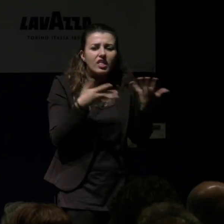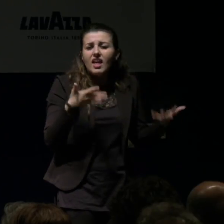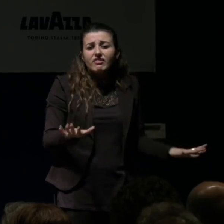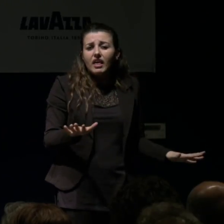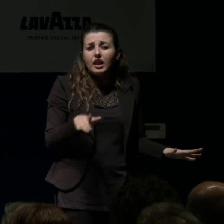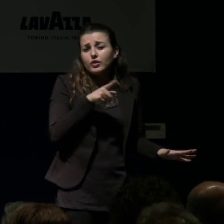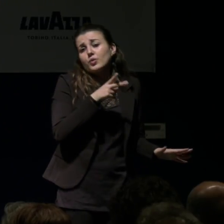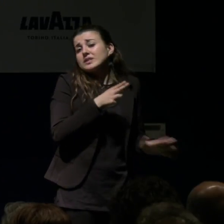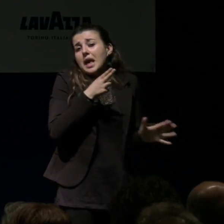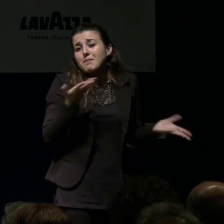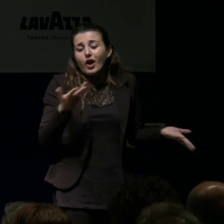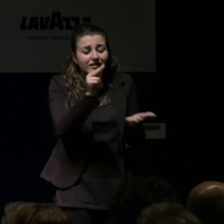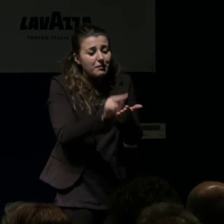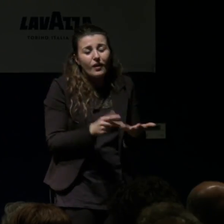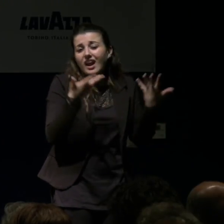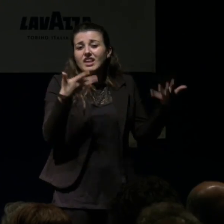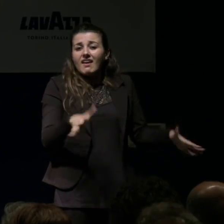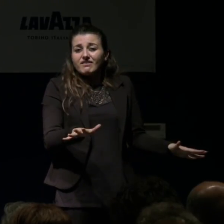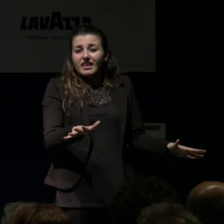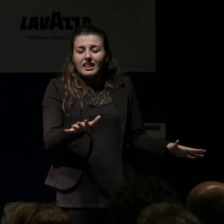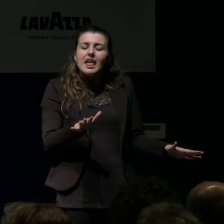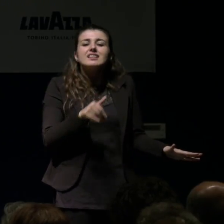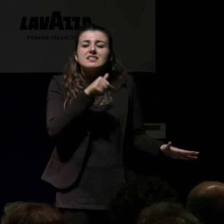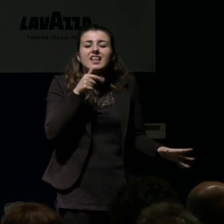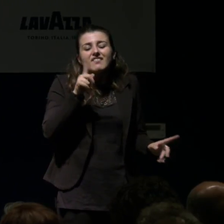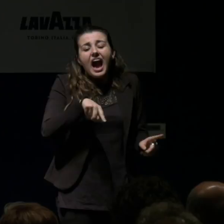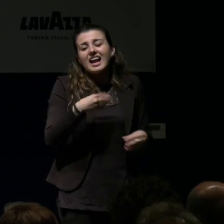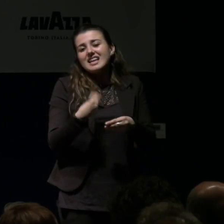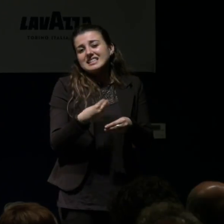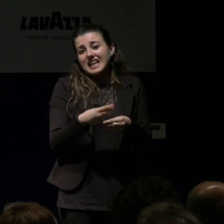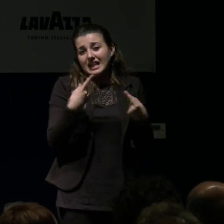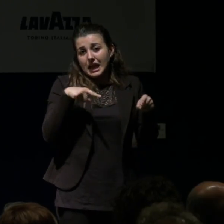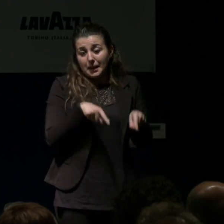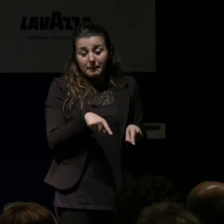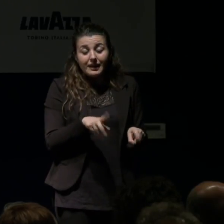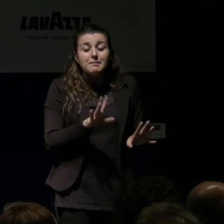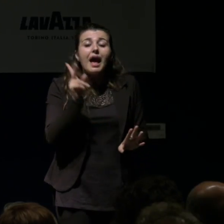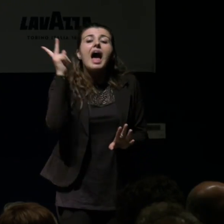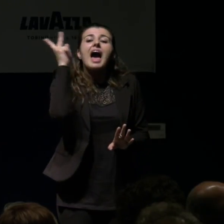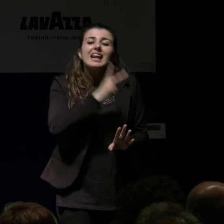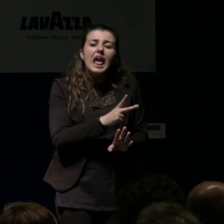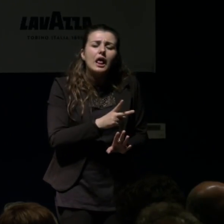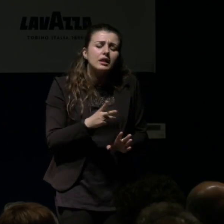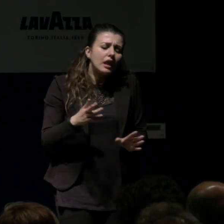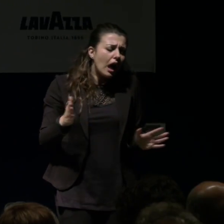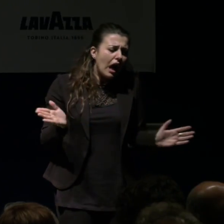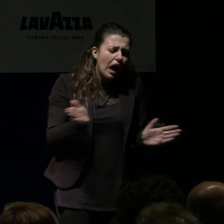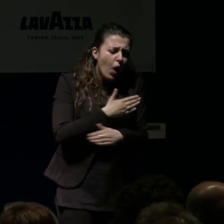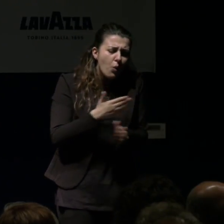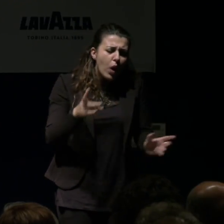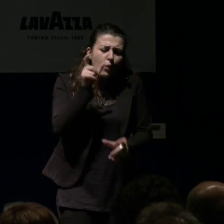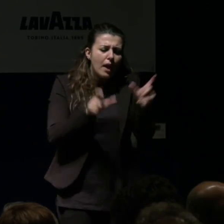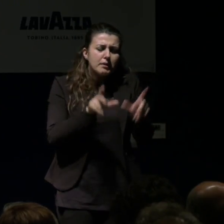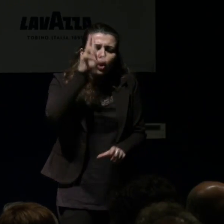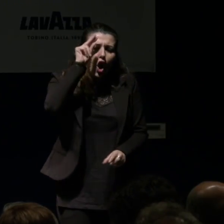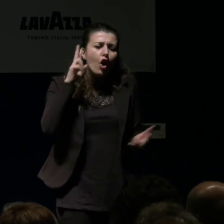bibliografia quindi ci si è recati anche a scherzare su questo bene in realtà chiunque abbia conosciuto alessandro